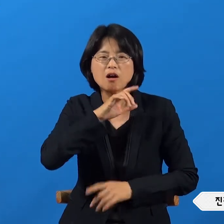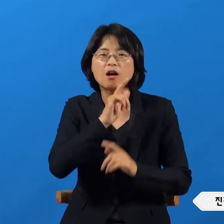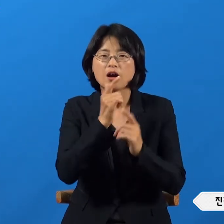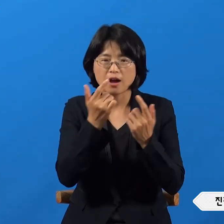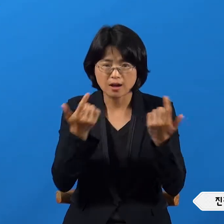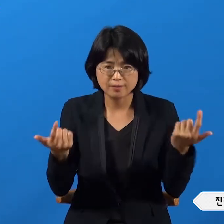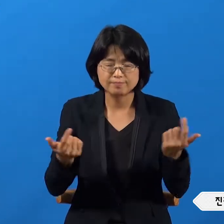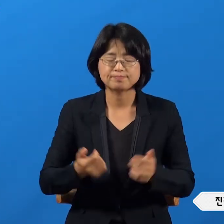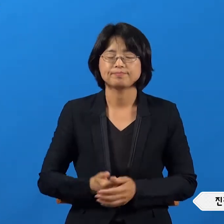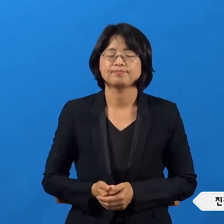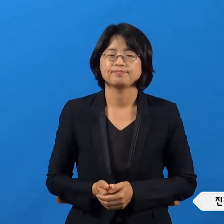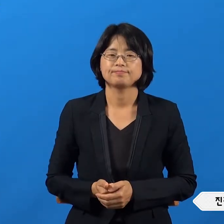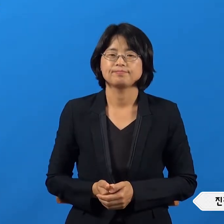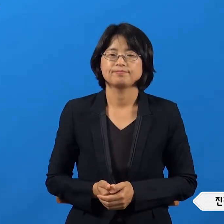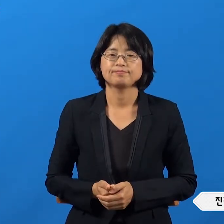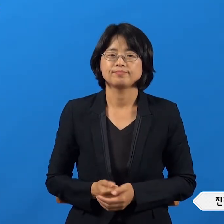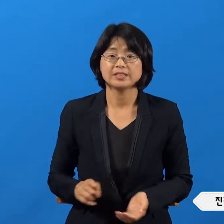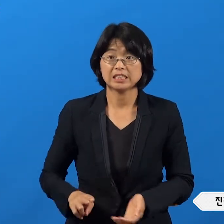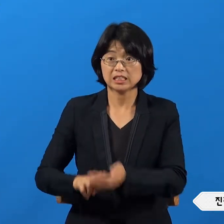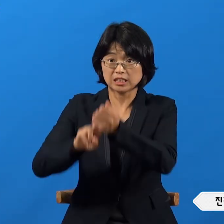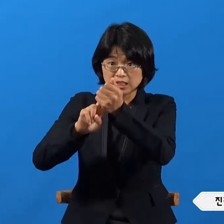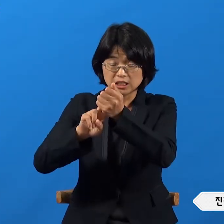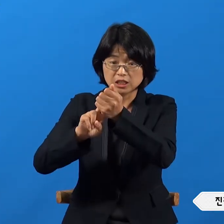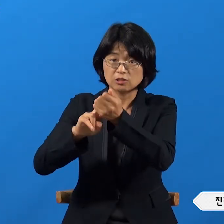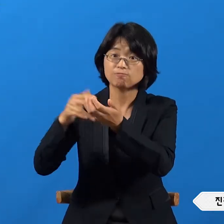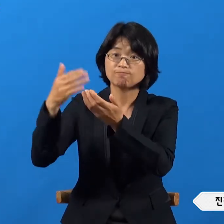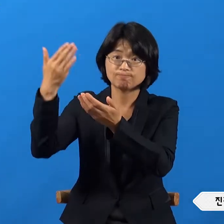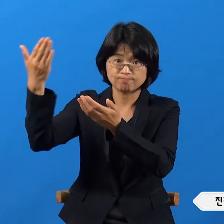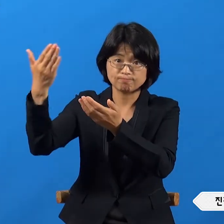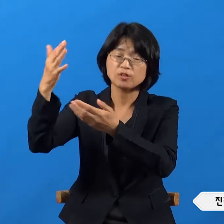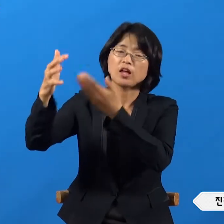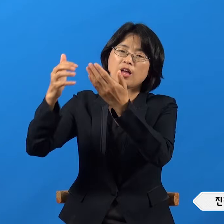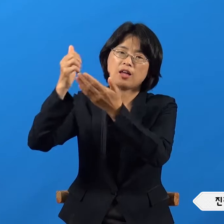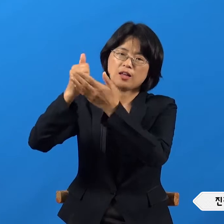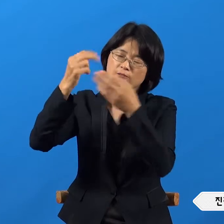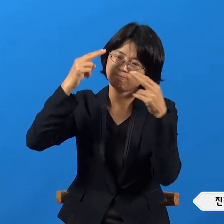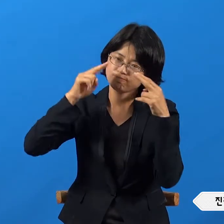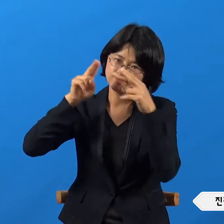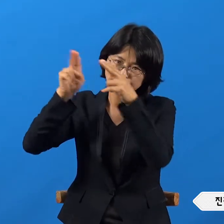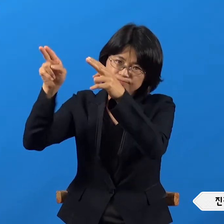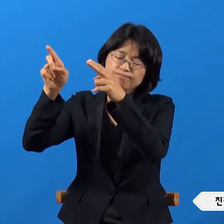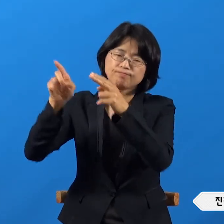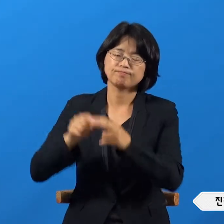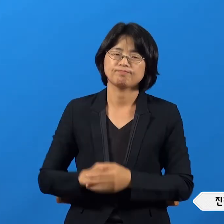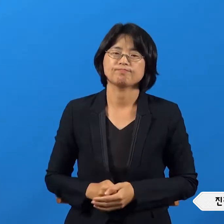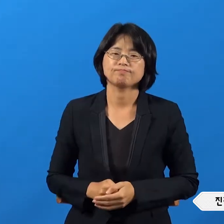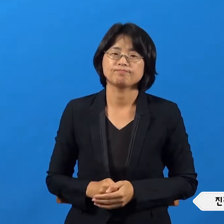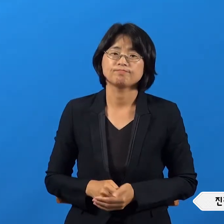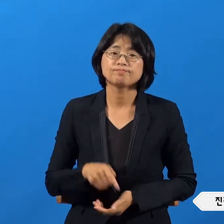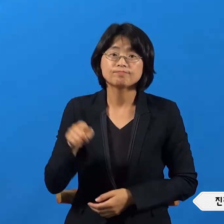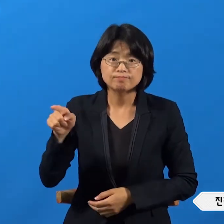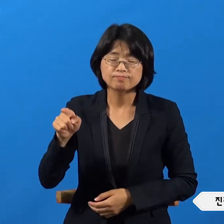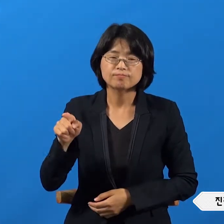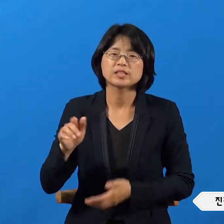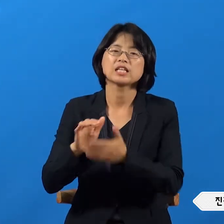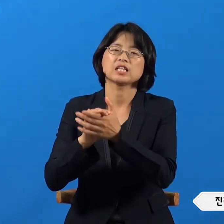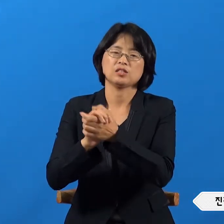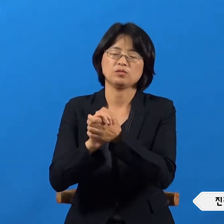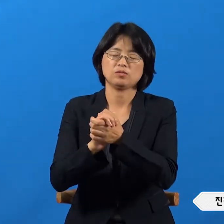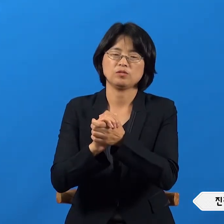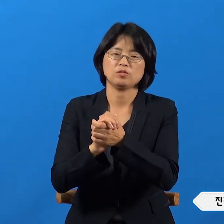주제가 되시는 하나님을 바라보는 것, 바로 그게 기도라고 성경은